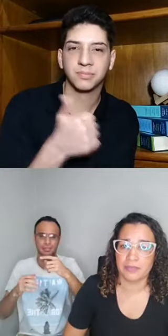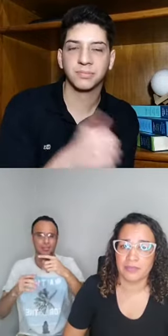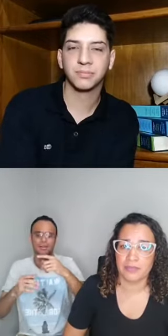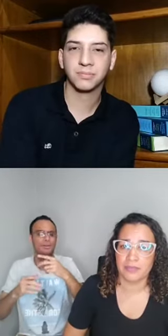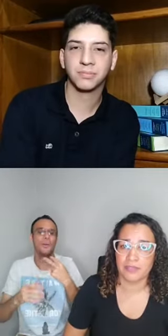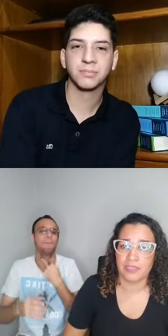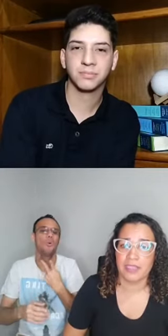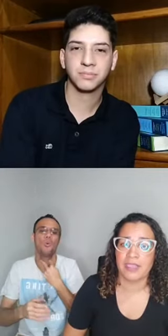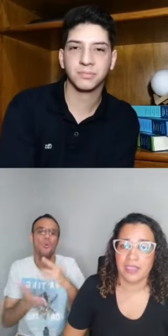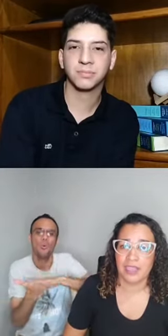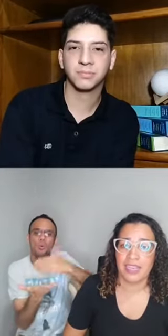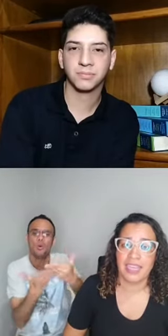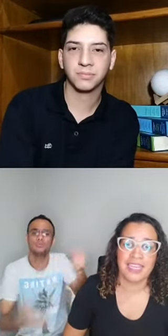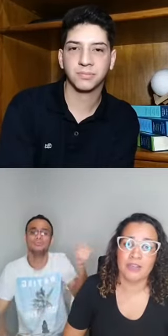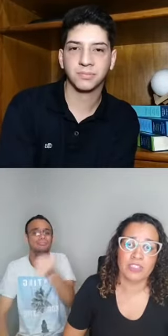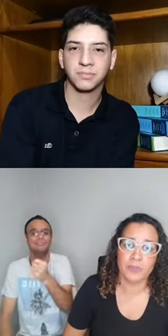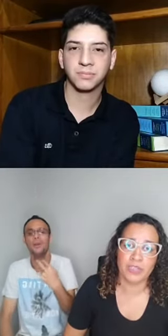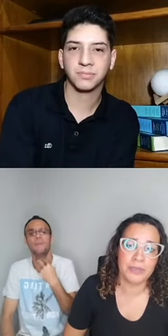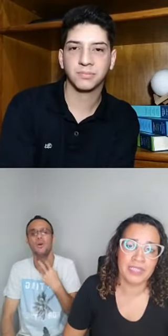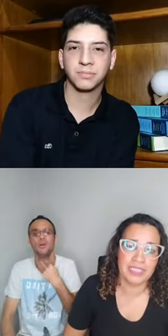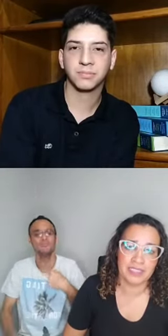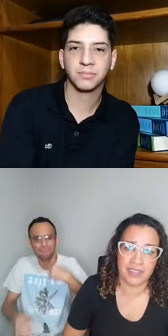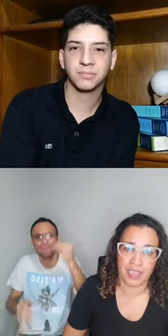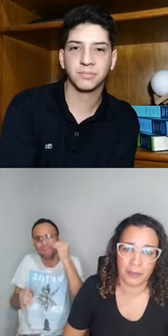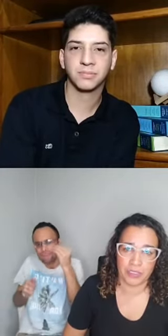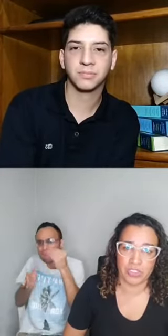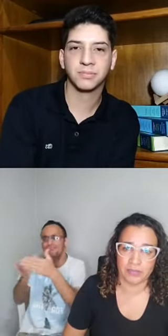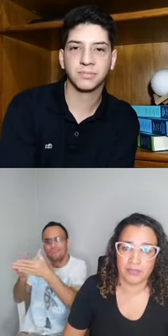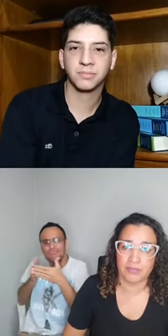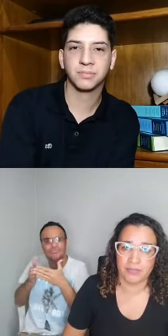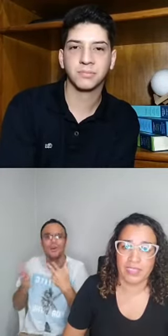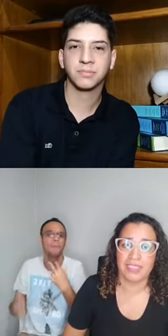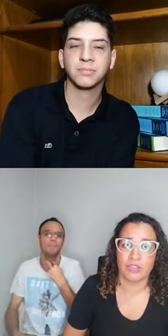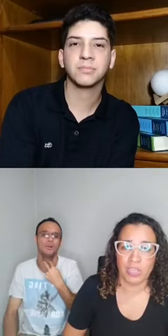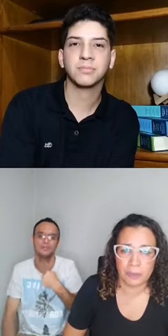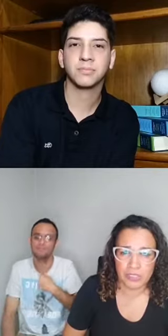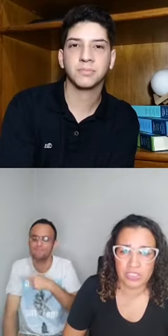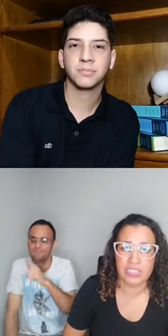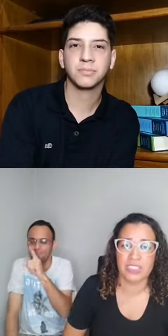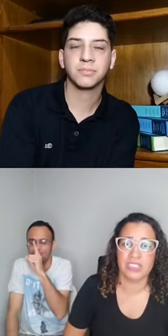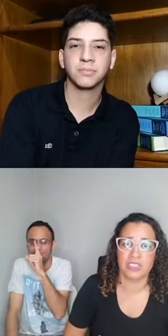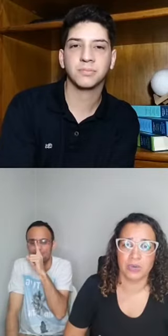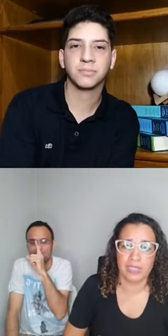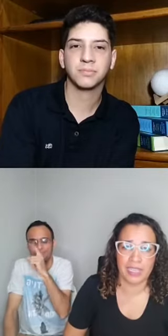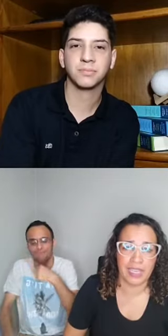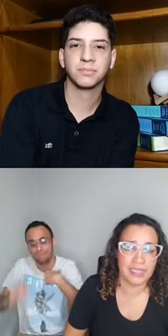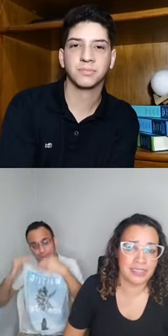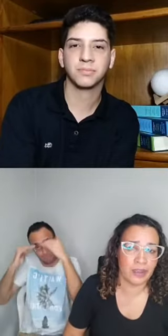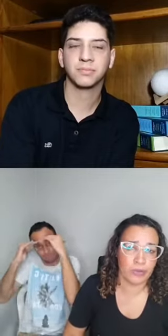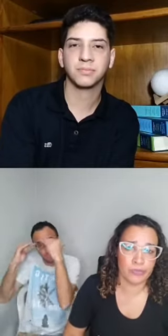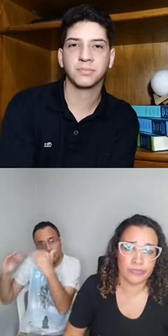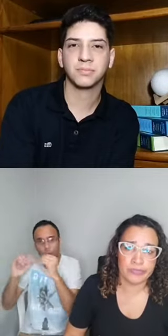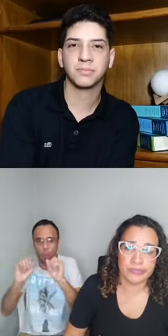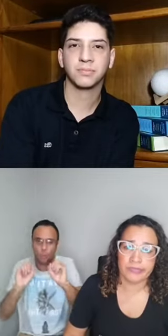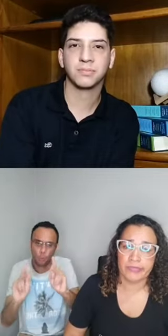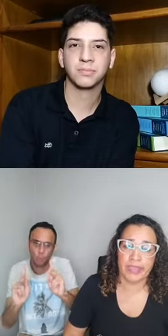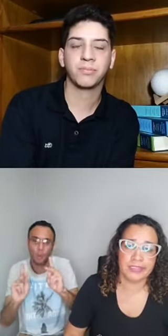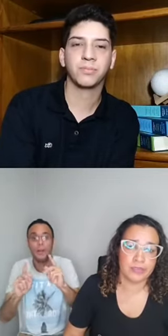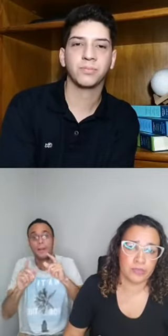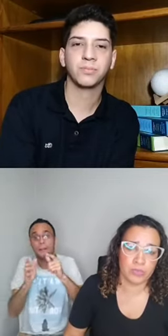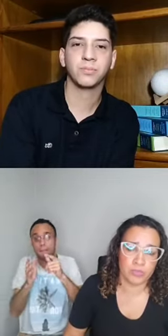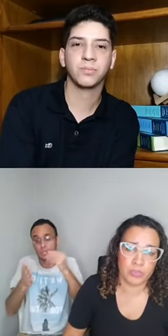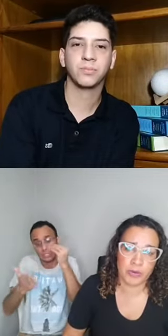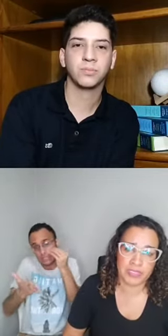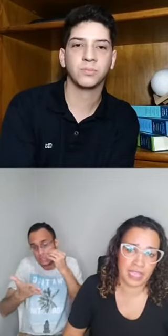o Detran, ele não disponibiliza intérprete. Então já pedi, já olhei, então, né,